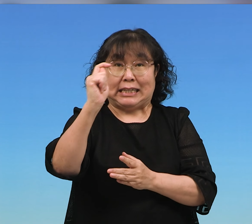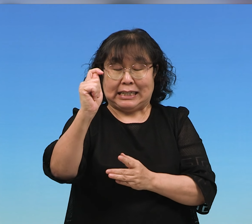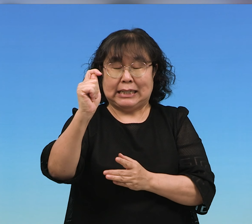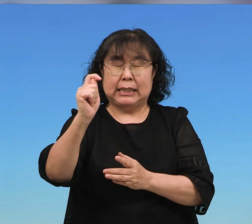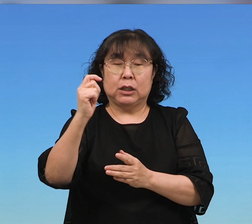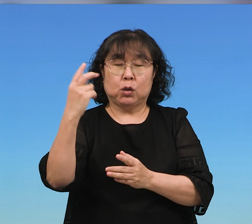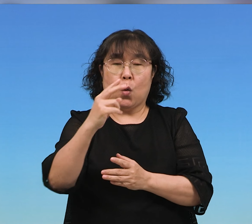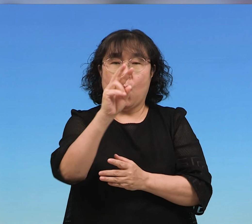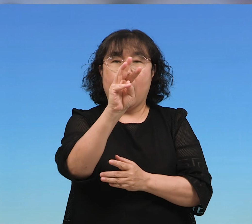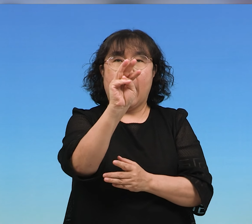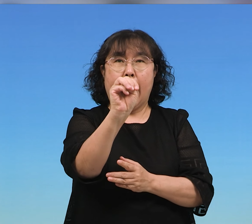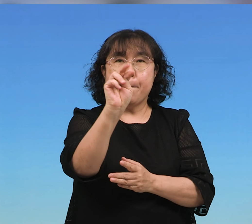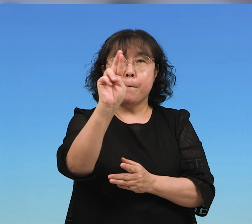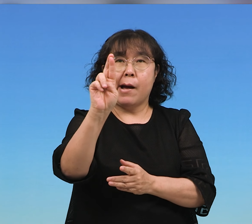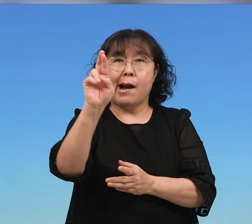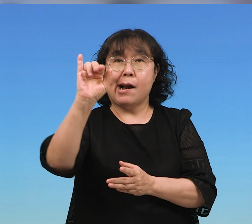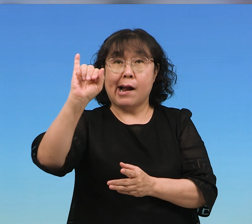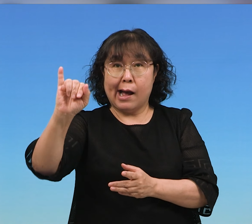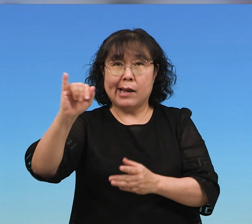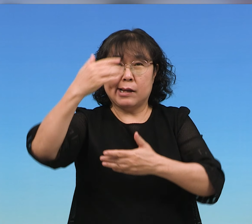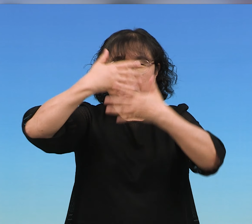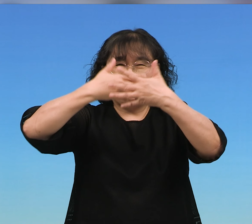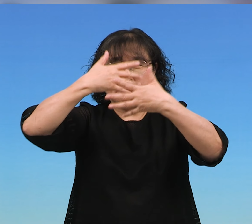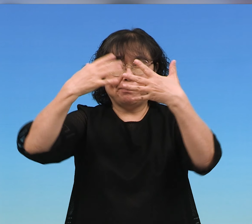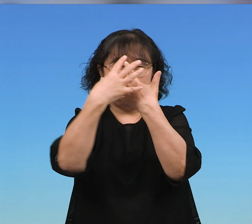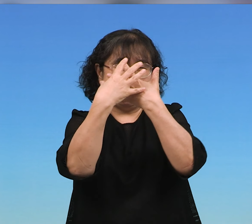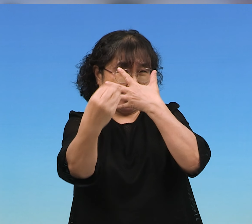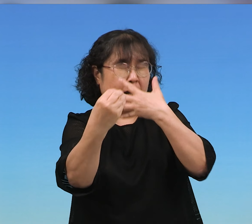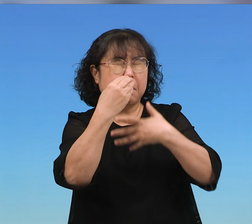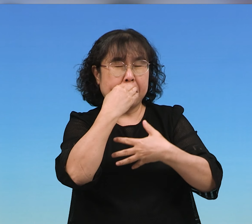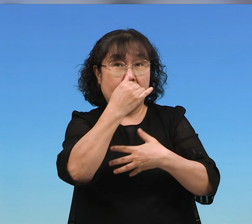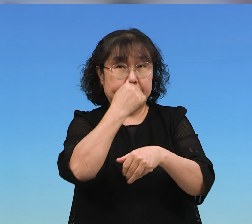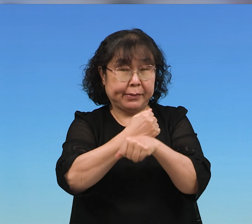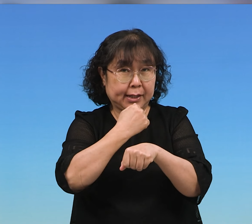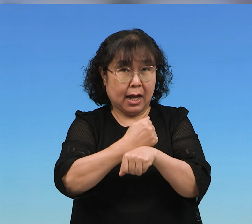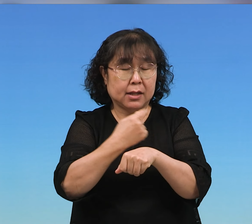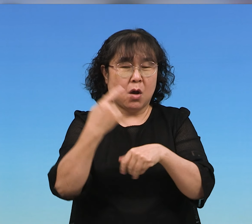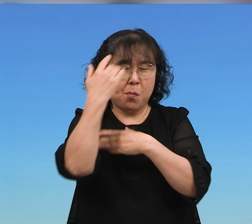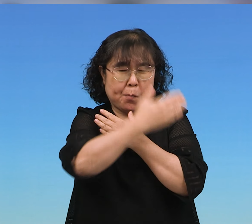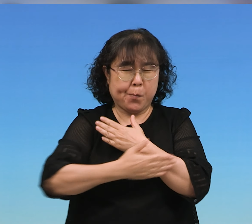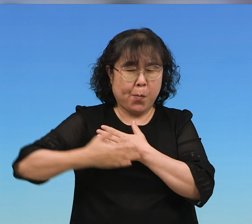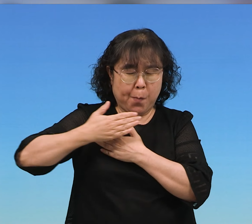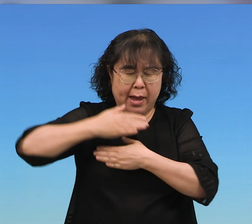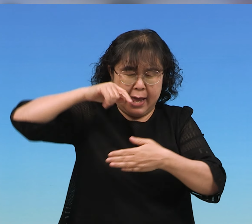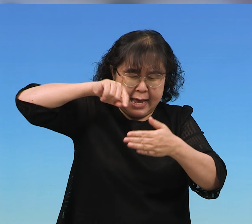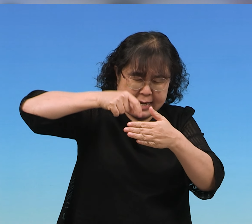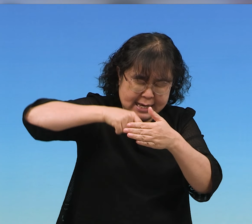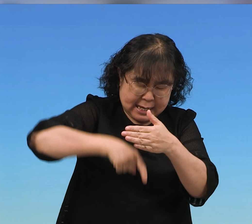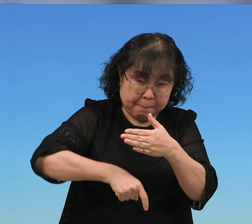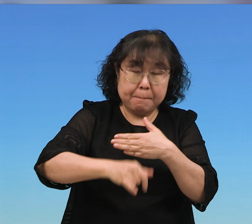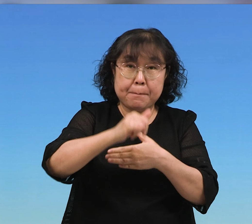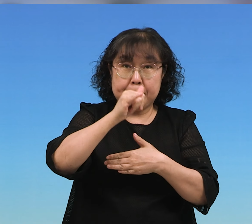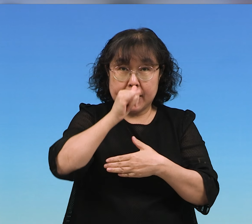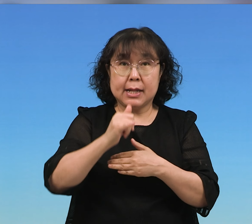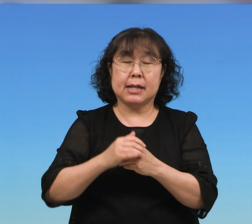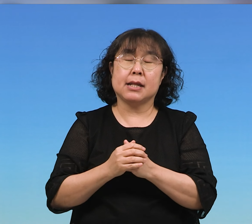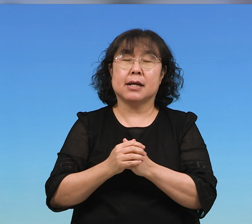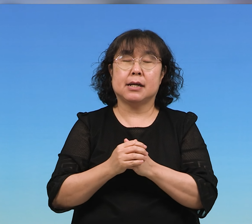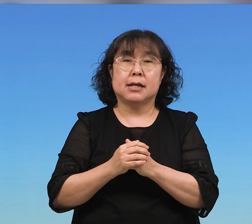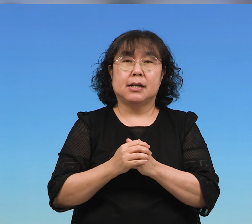뭐 CT 촬영, 또 MRI 촬영, 그래서 이제 아주 우리 몸에 깊은 곳에 숨어